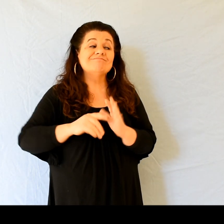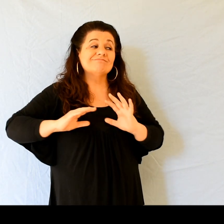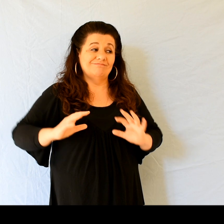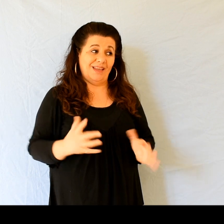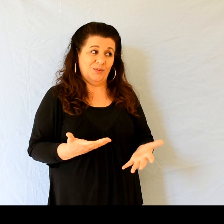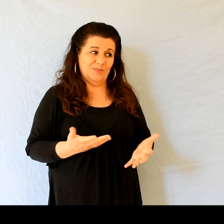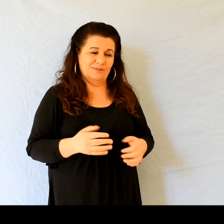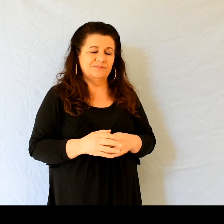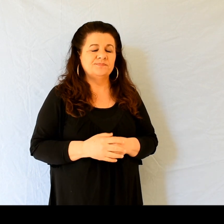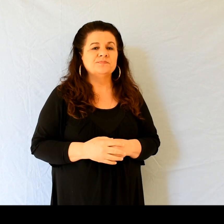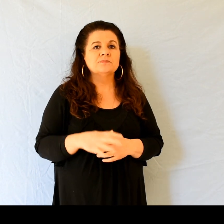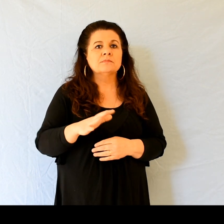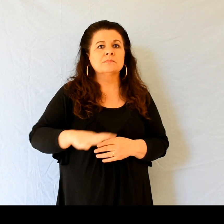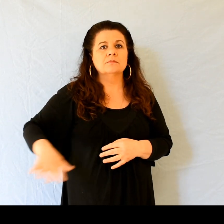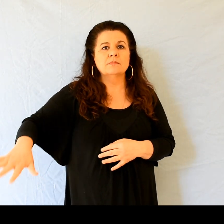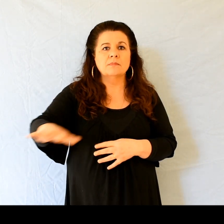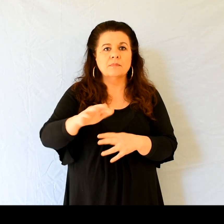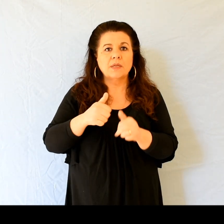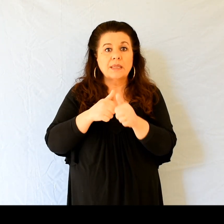l'abandonnèrent et s'enfuirent tous.